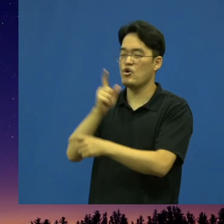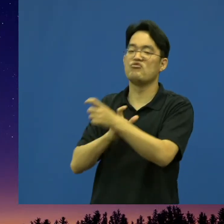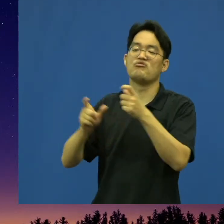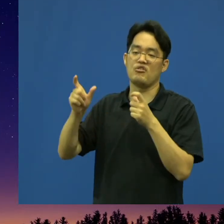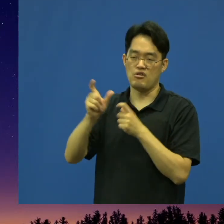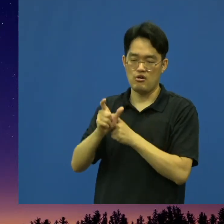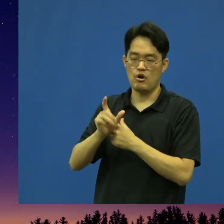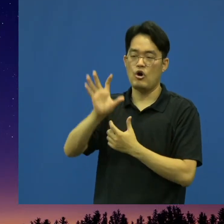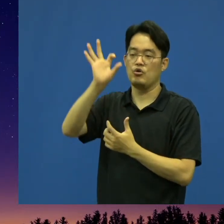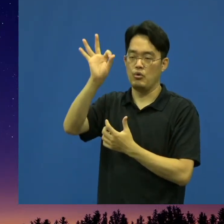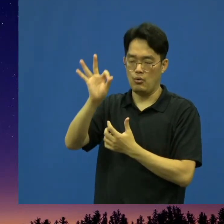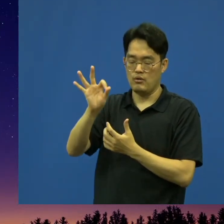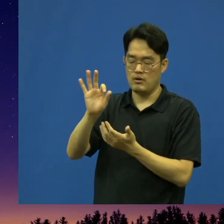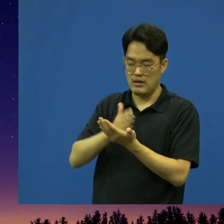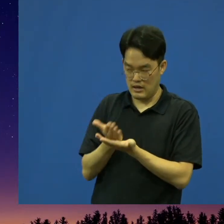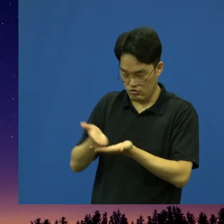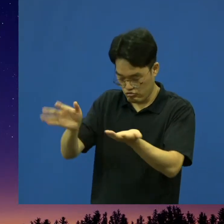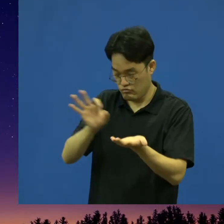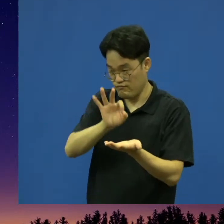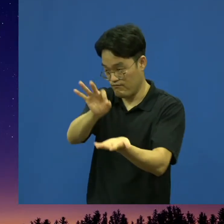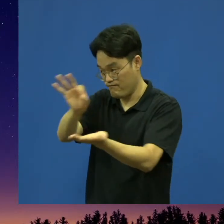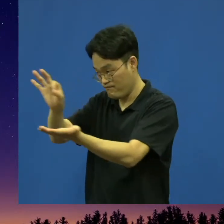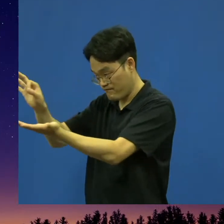돈을 흘려보냈어요.